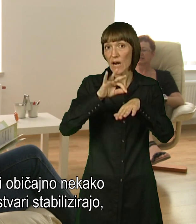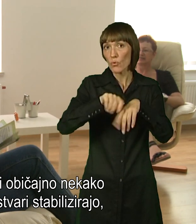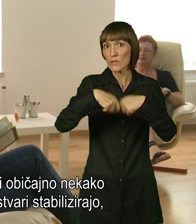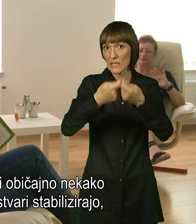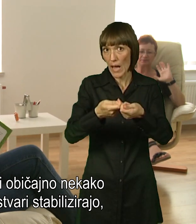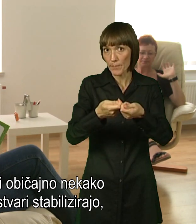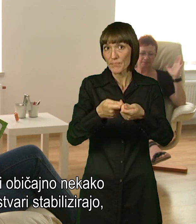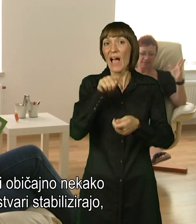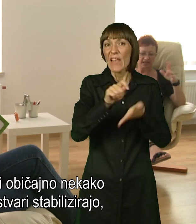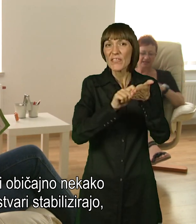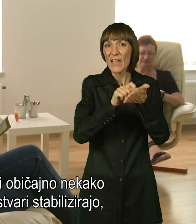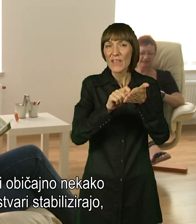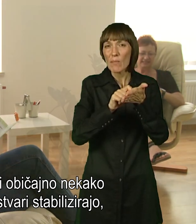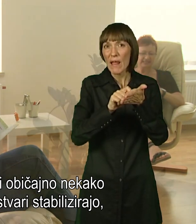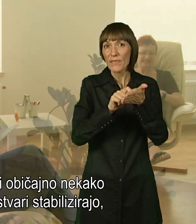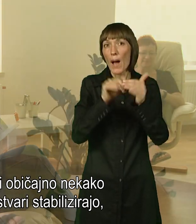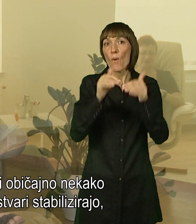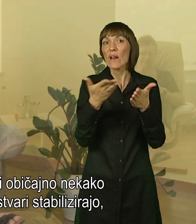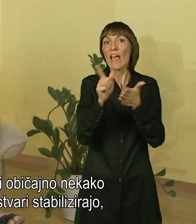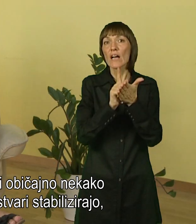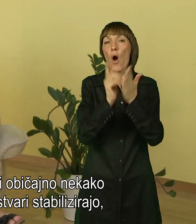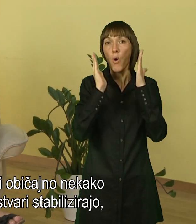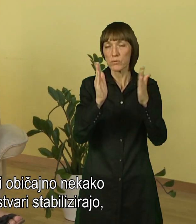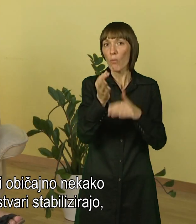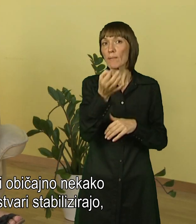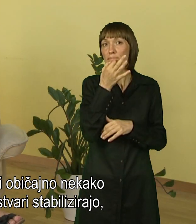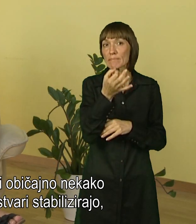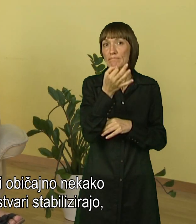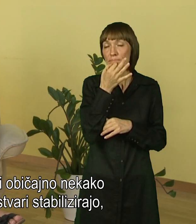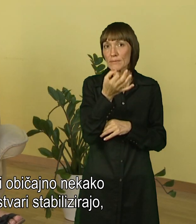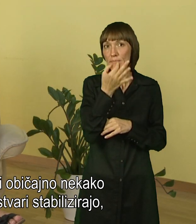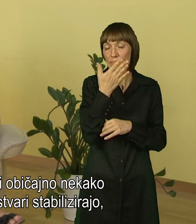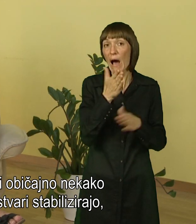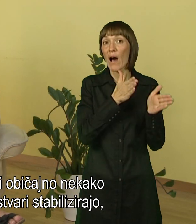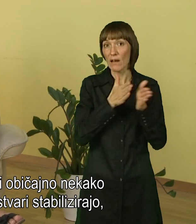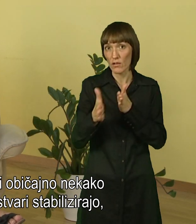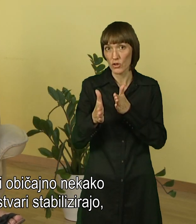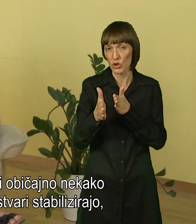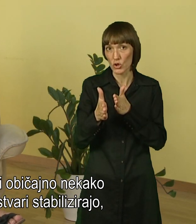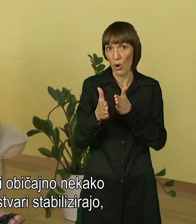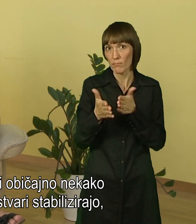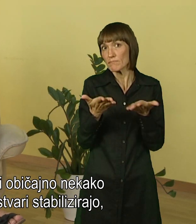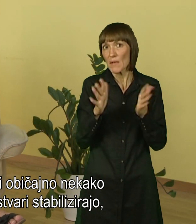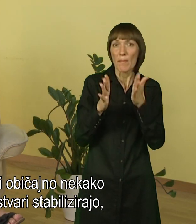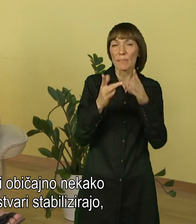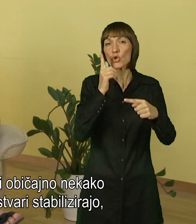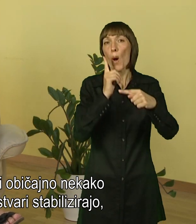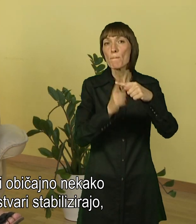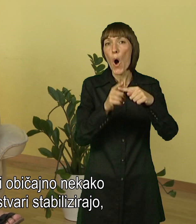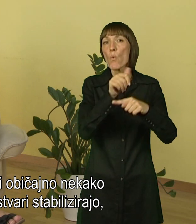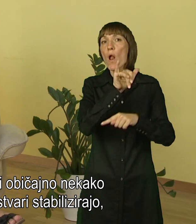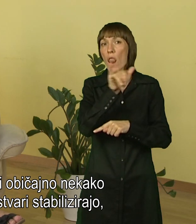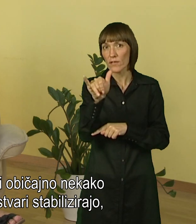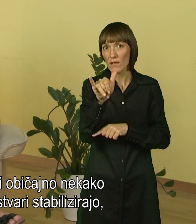jesti neko običajno, ja, depresive pol, treba jih jesti neko časovno obdobje, se pravi nekaj pol leta,